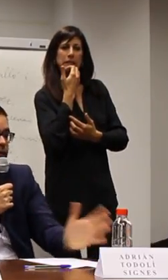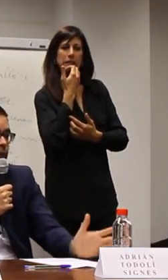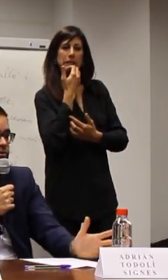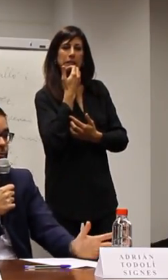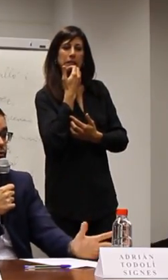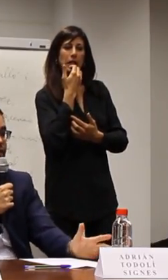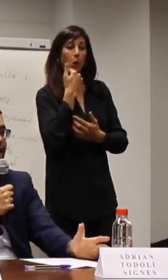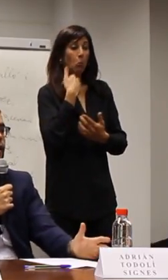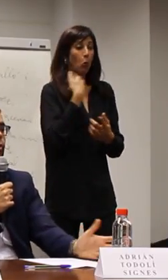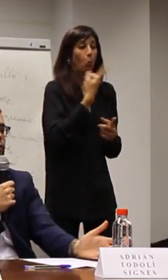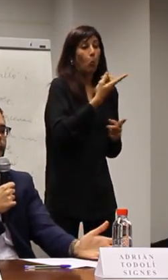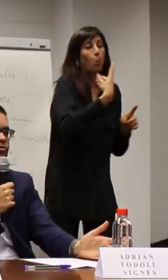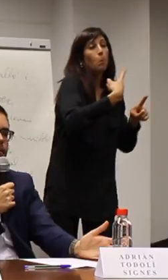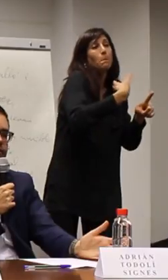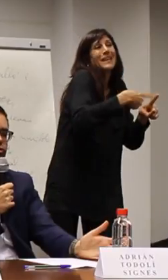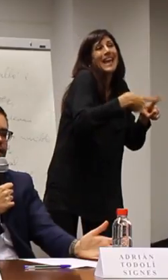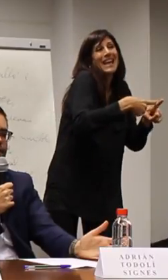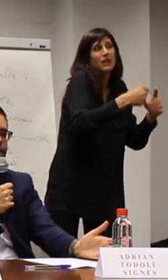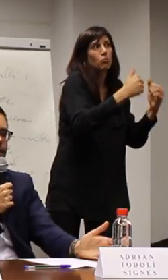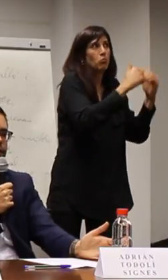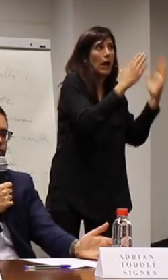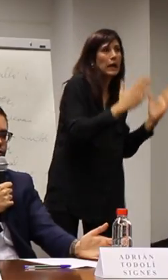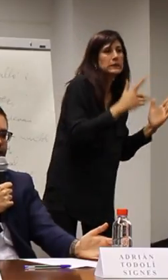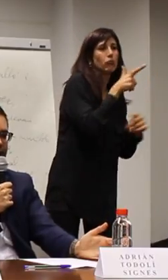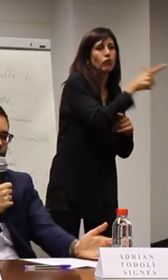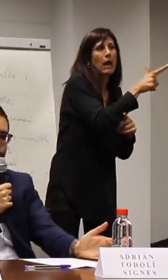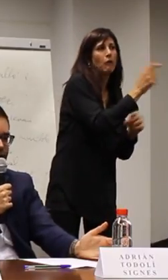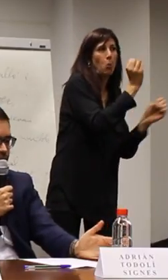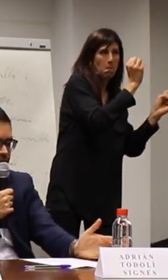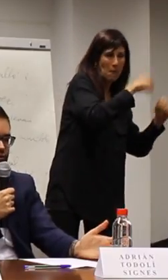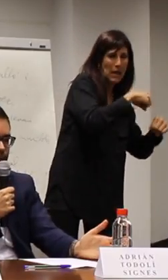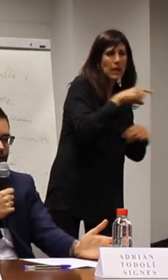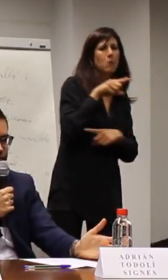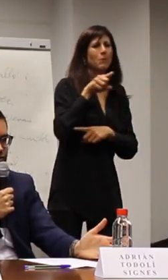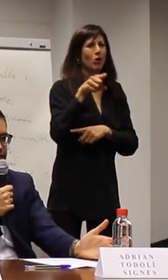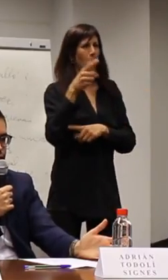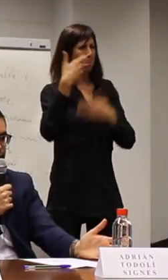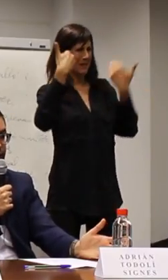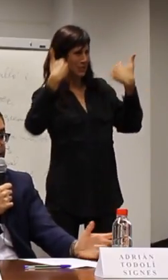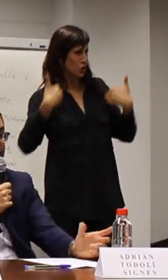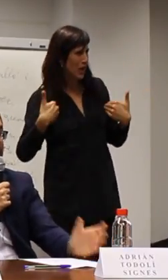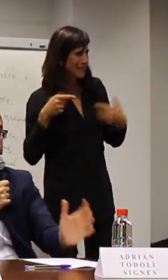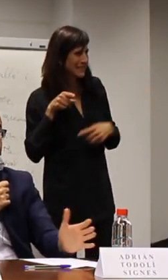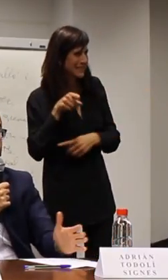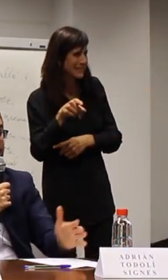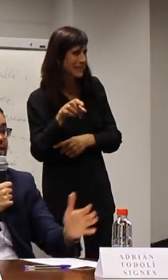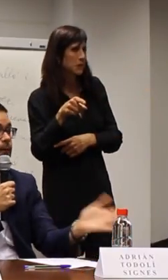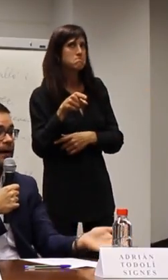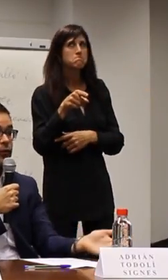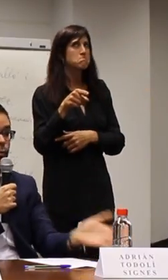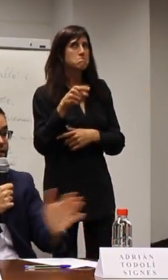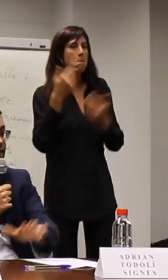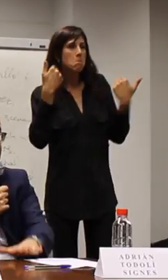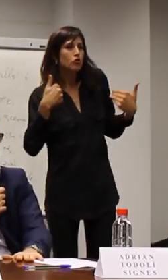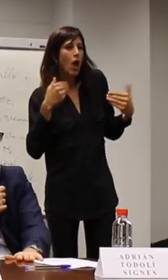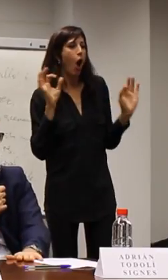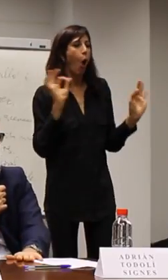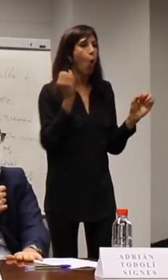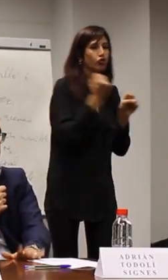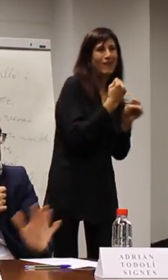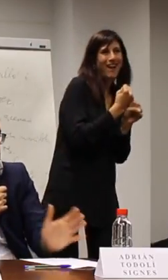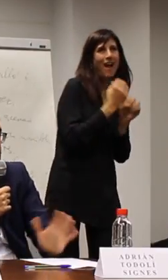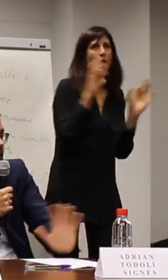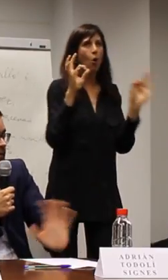bien infrautilizado, pues se puede utilizar. Cuando hablamos de personas, yo creo que ya no podemos hablar de personas infrautilizadas. Las personas o están trabajando o están